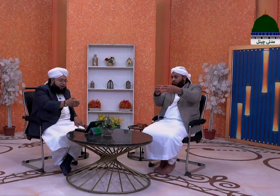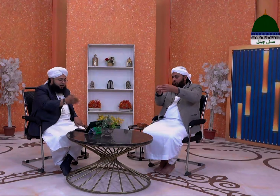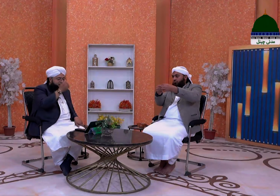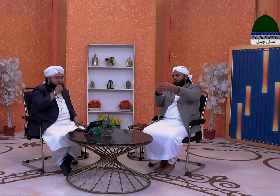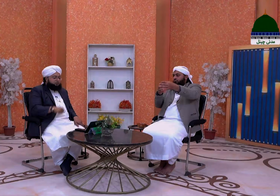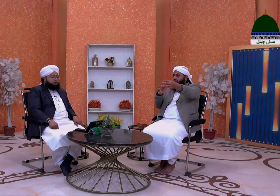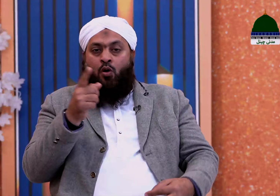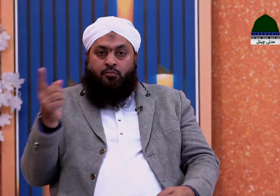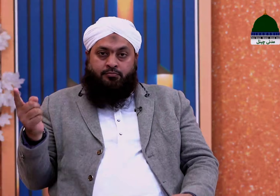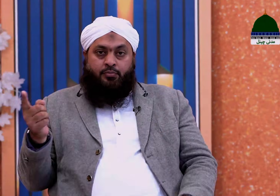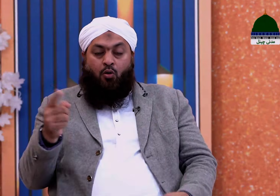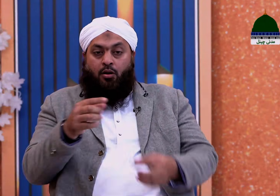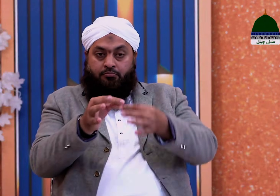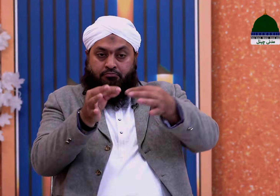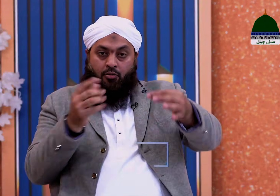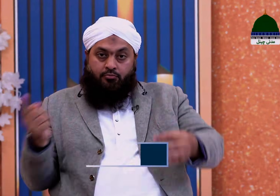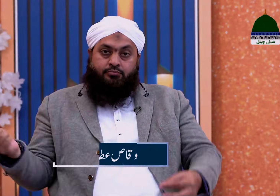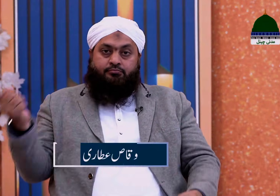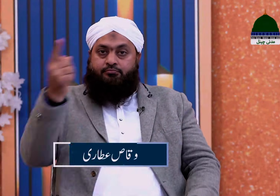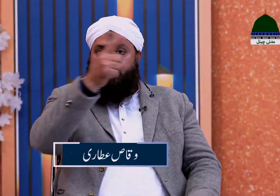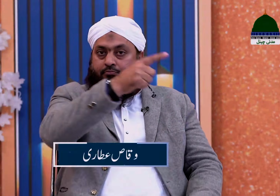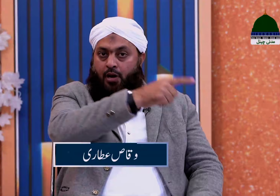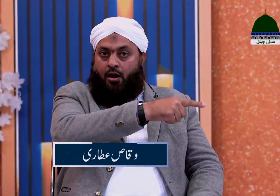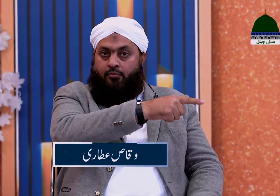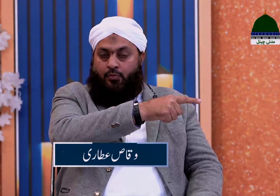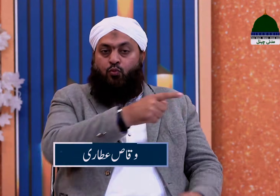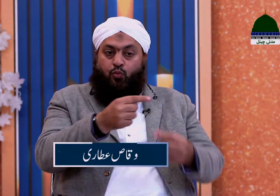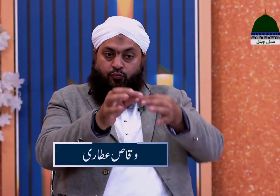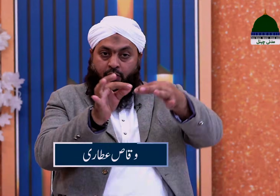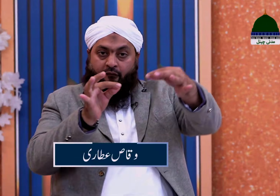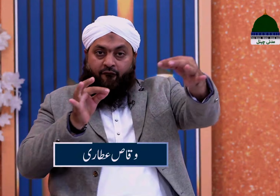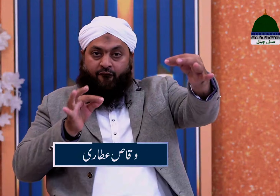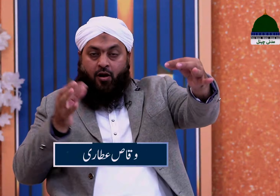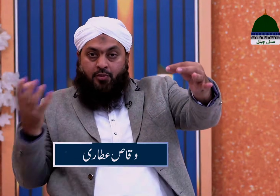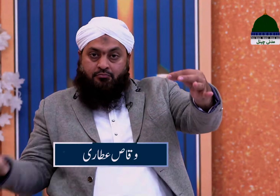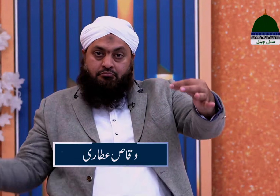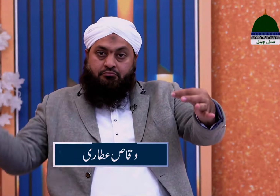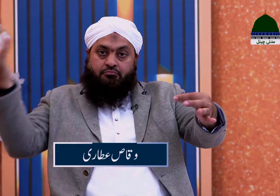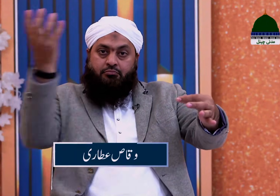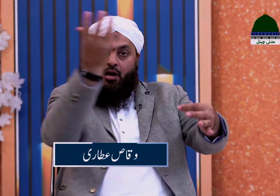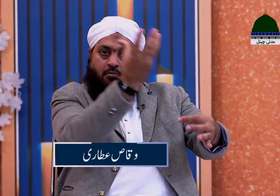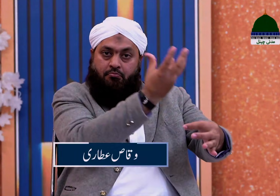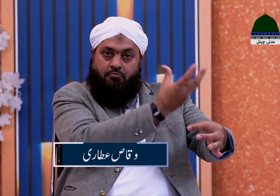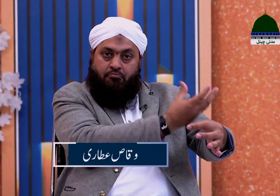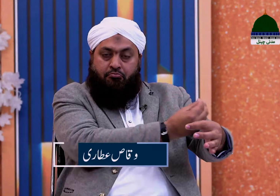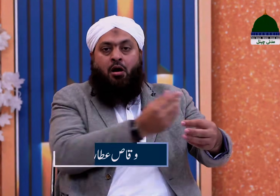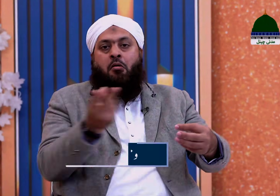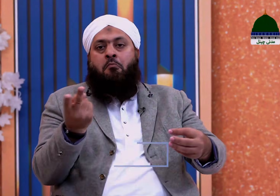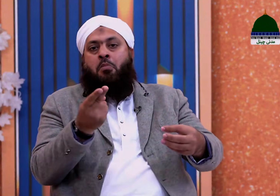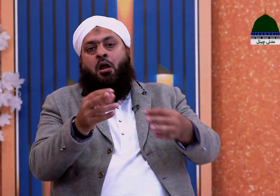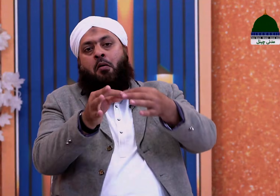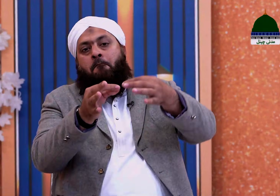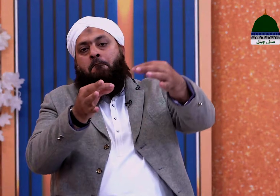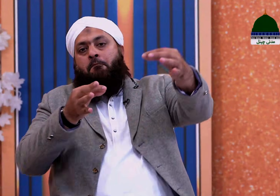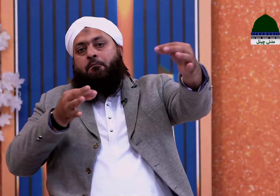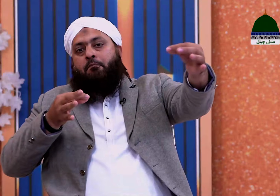گا، اور ہر خندق کی مسافت دوری یعنی اس کی دوری مشرق و مغرب کے فاصلے سے